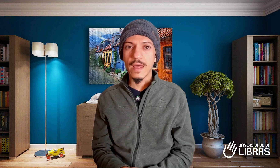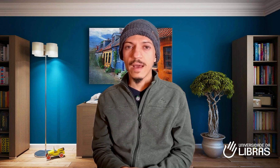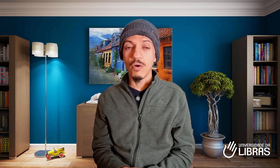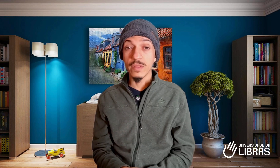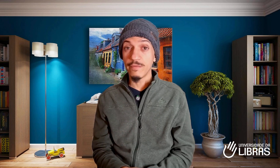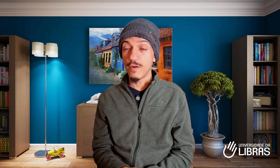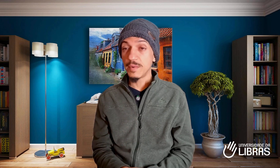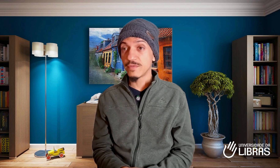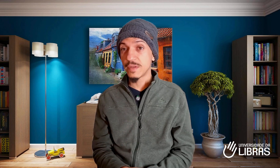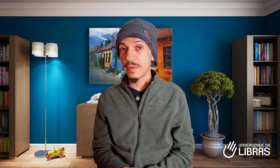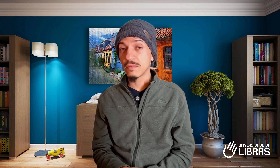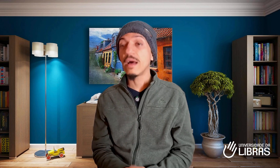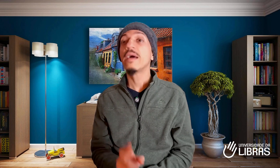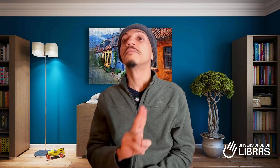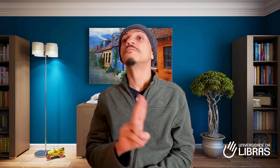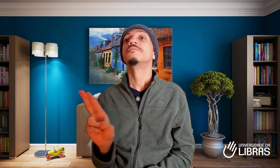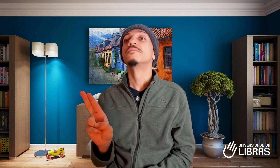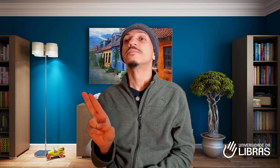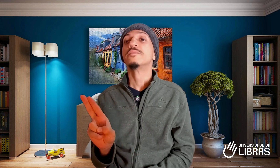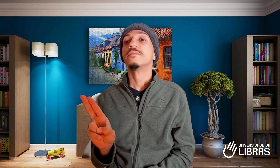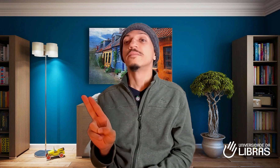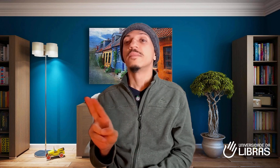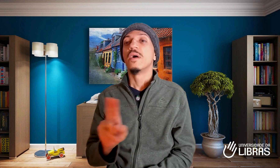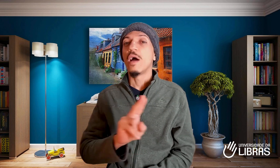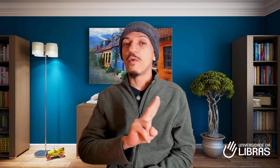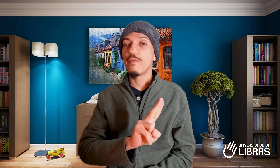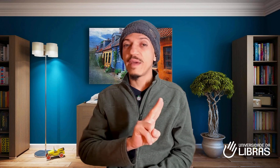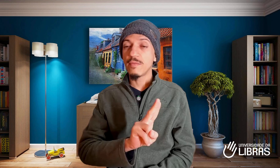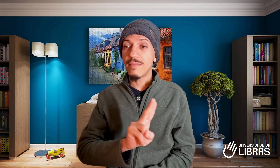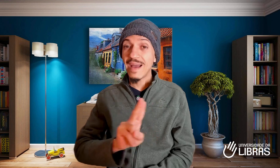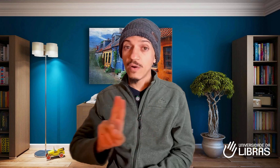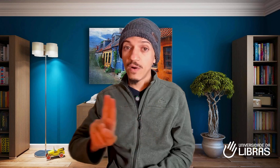Outra forma de você perguntar é um movimento maior,